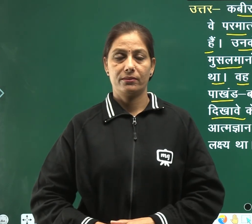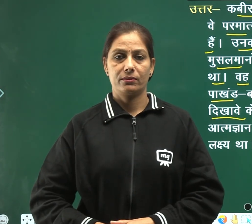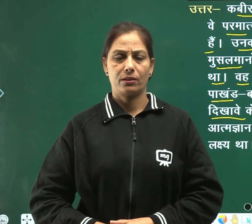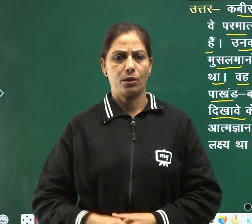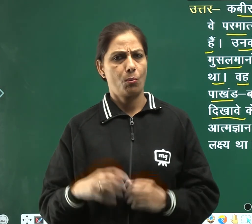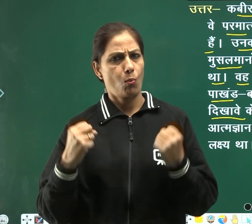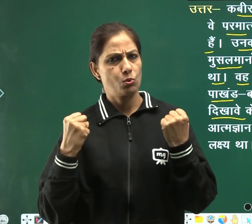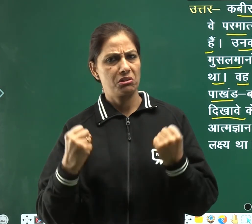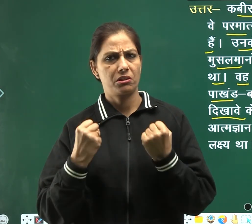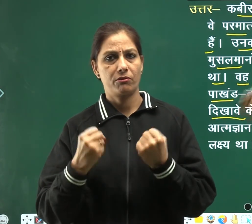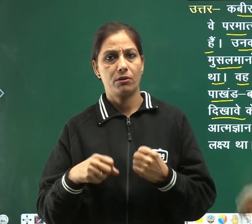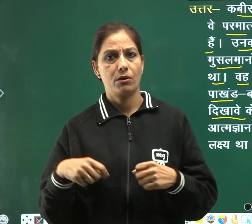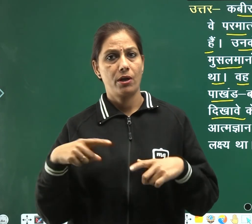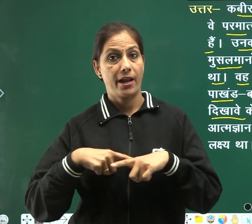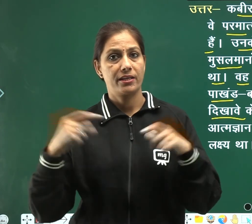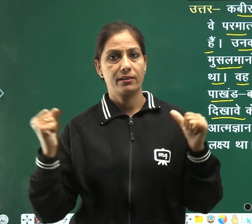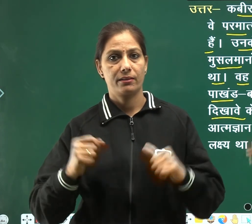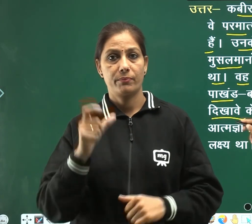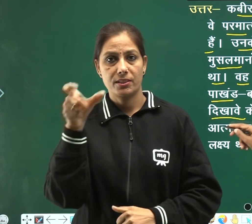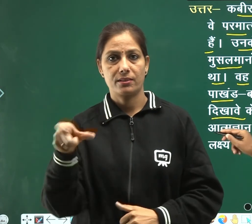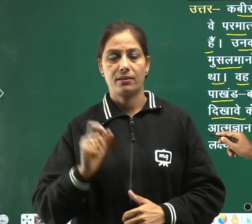प्रबल विरोधी थे।